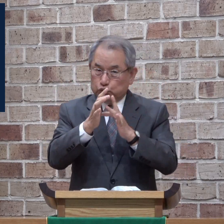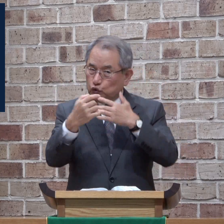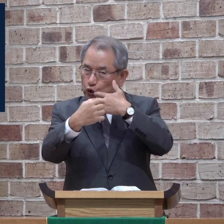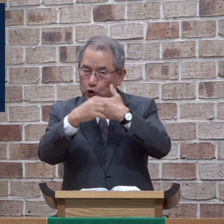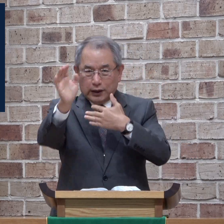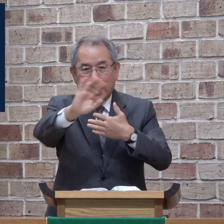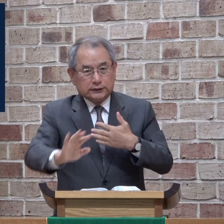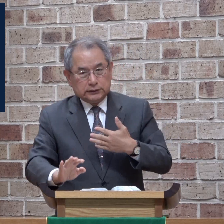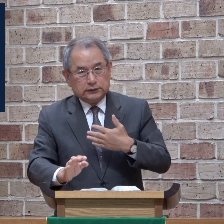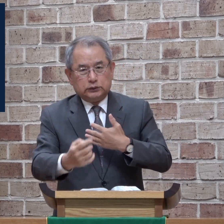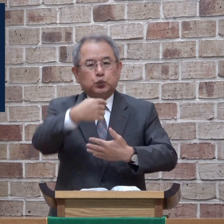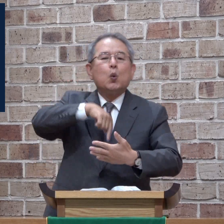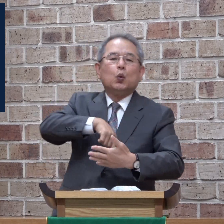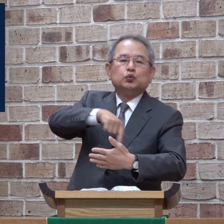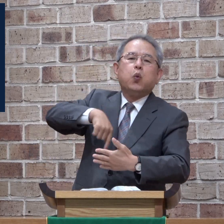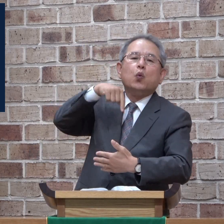예수님은 겉모습을 보지 않으십니다. 속을 보십니다.